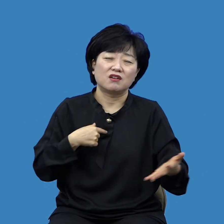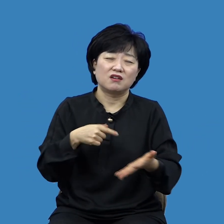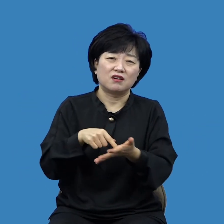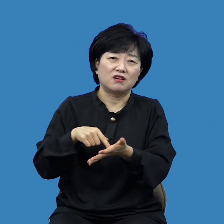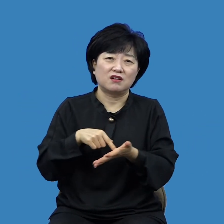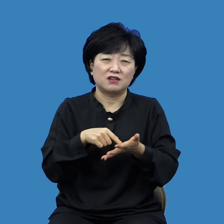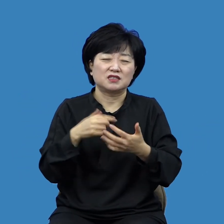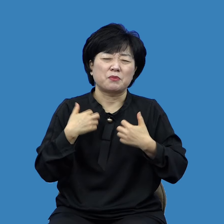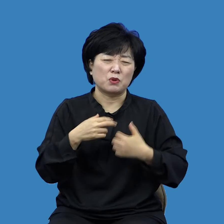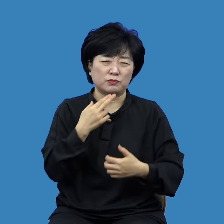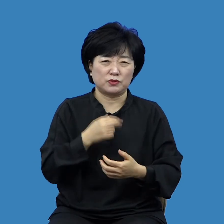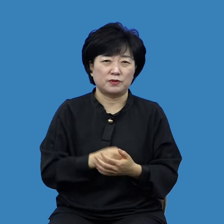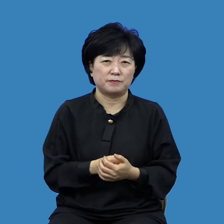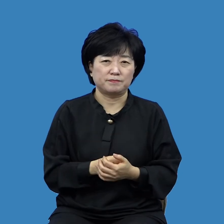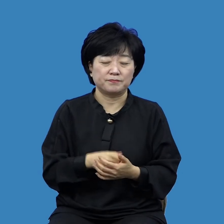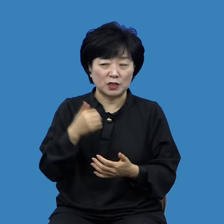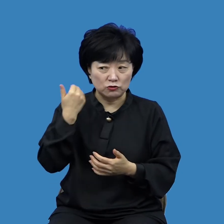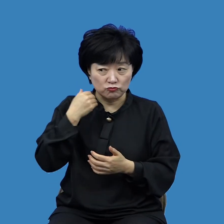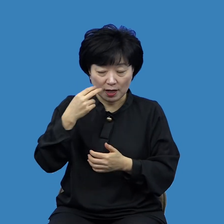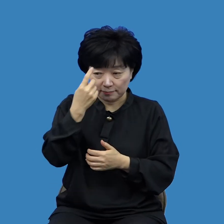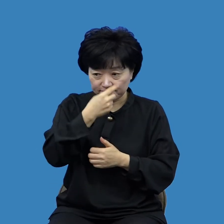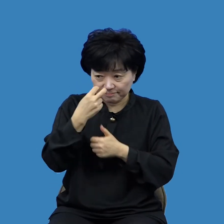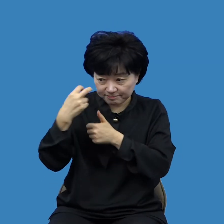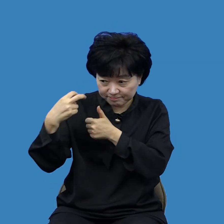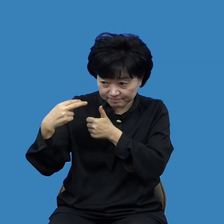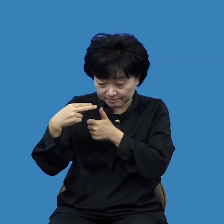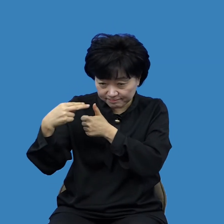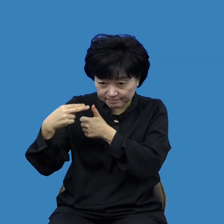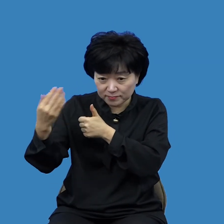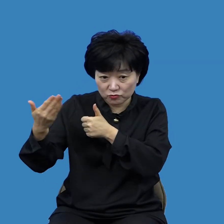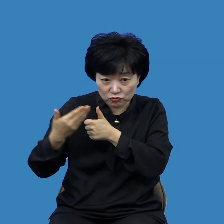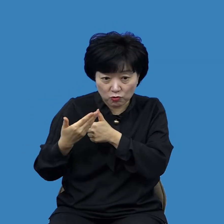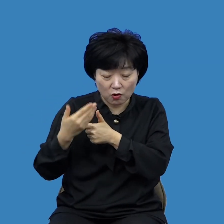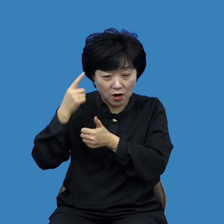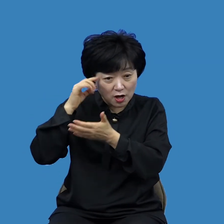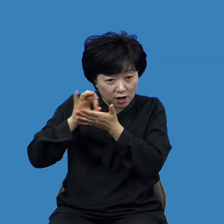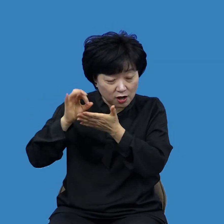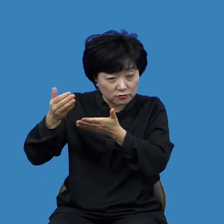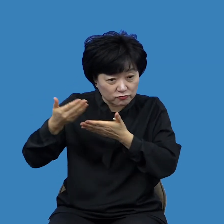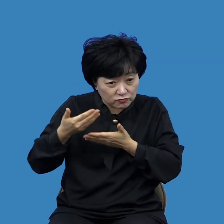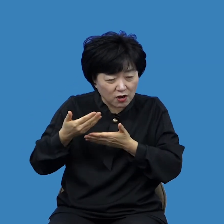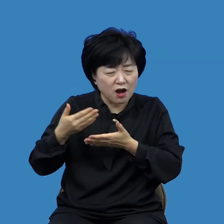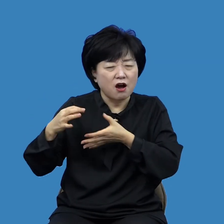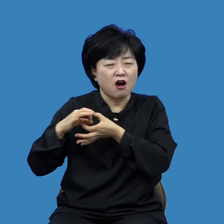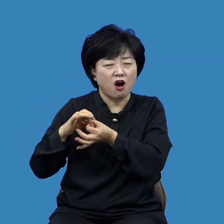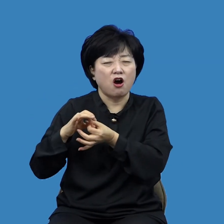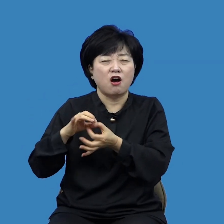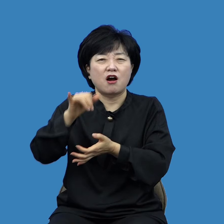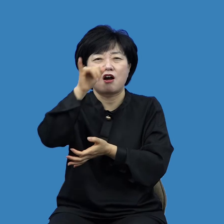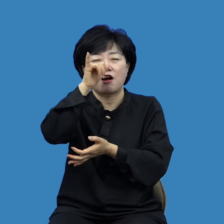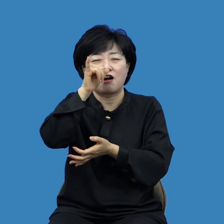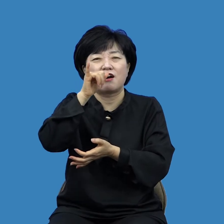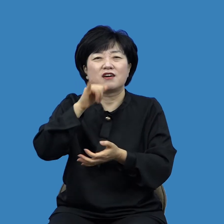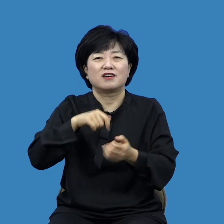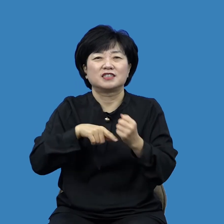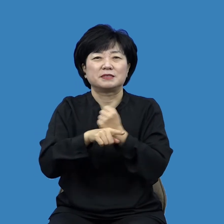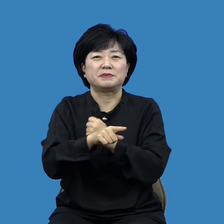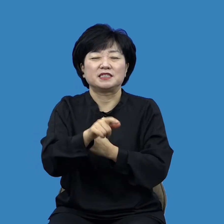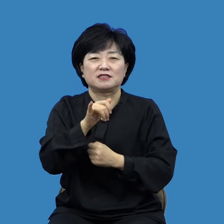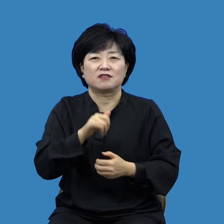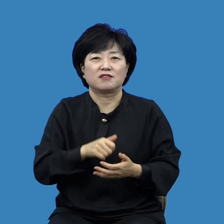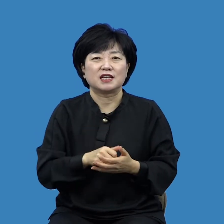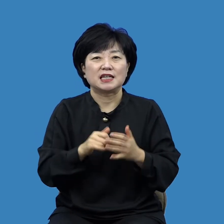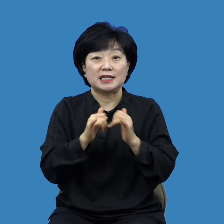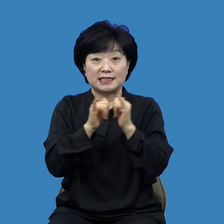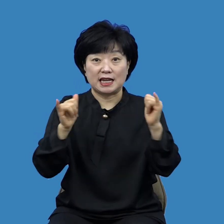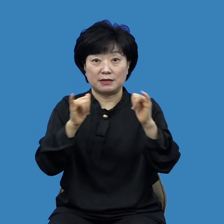누군가가 나를 지켜봐주고 있고 누군가를 내가 신경 써야 된다고 했을 때 의미가 있어지는 거예요. 사람은 이